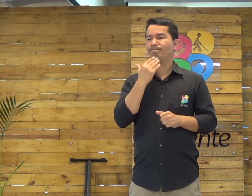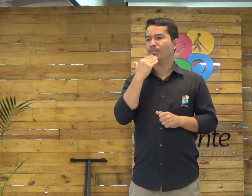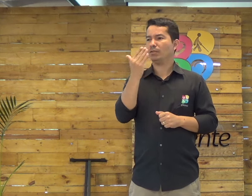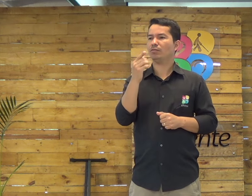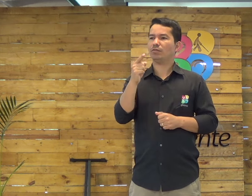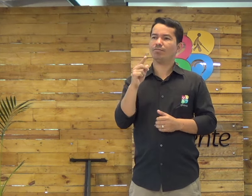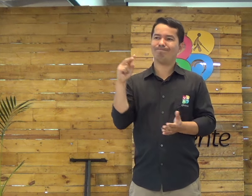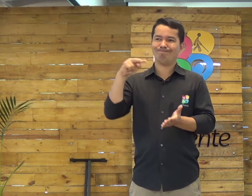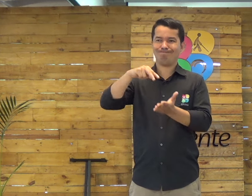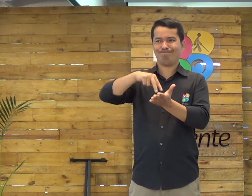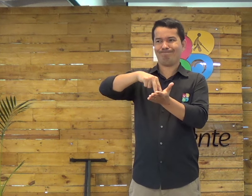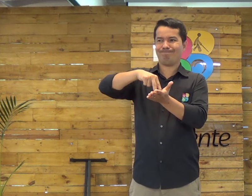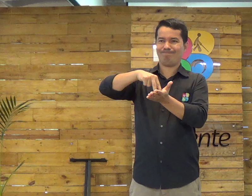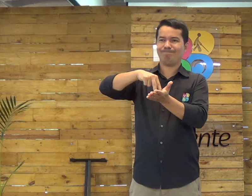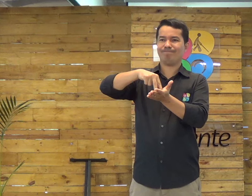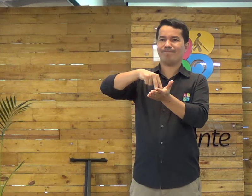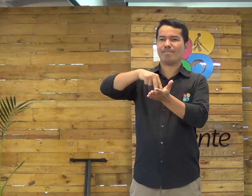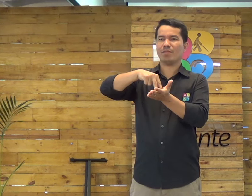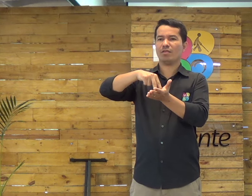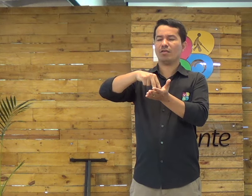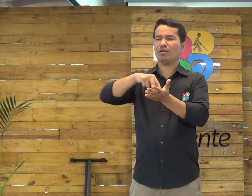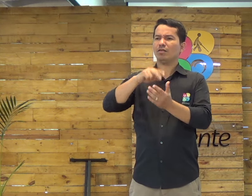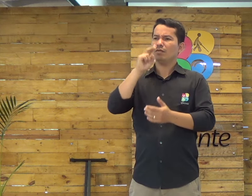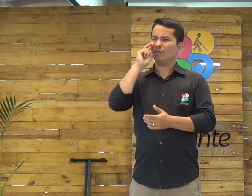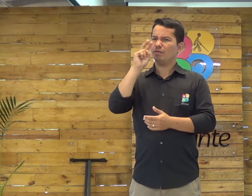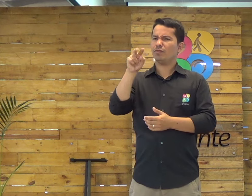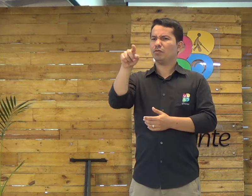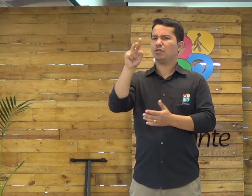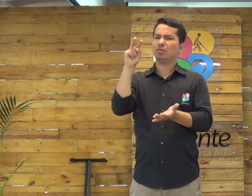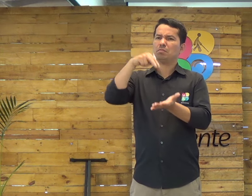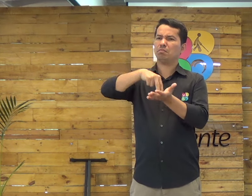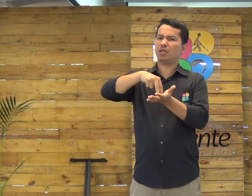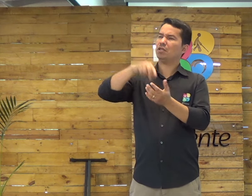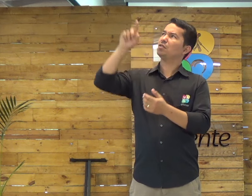vida, eu vou pedir para que você fique em pé.